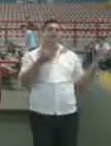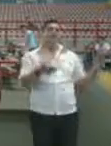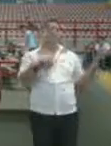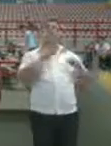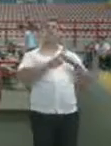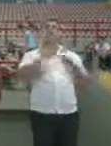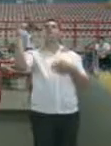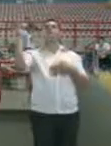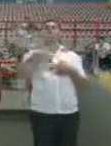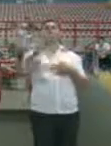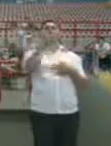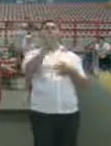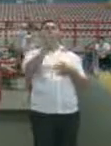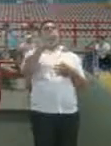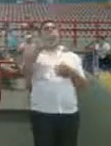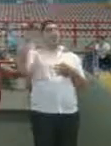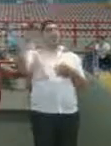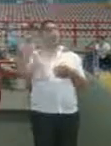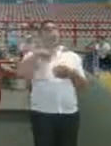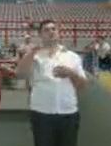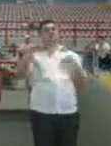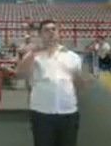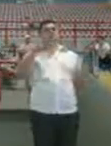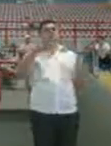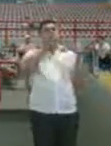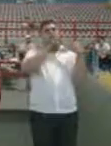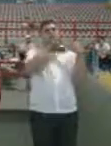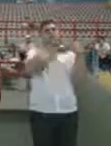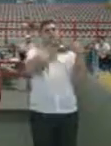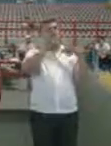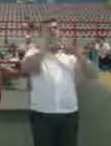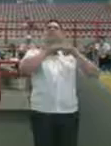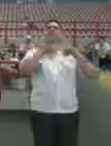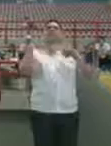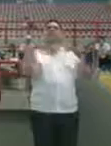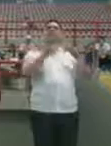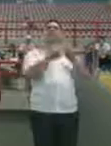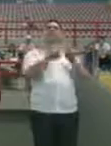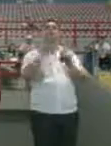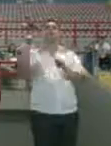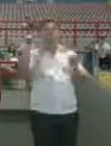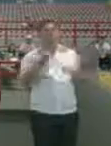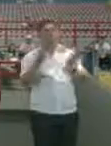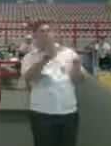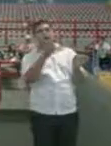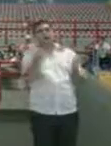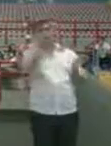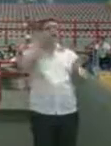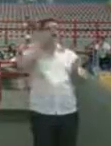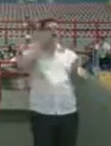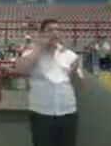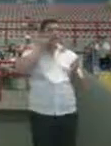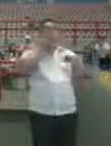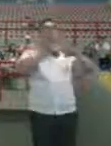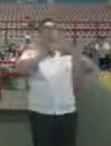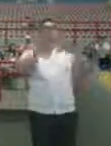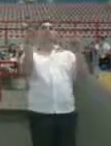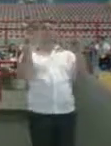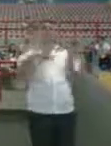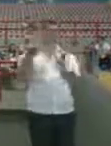do Pecém? Descentralizar a área portuária. Por que o investimento como o Açude do Castanhão, investimento em água para a